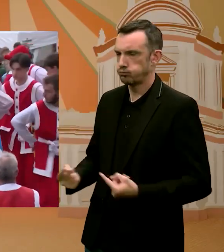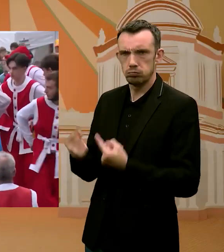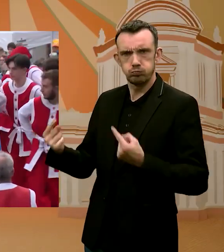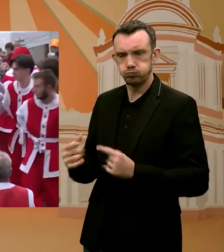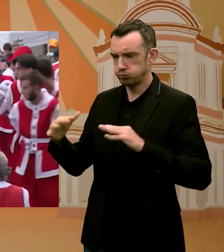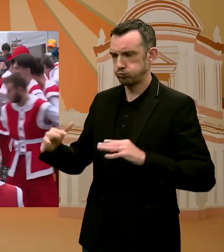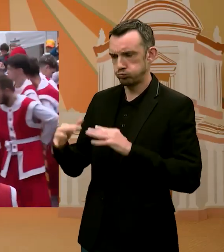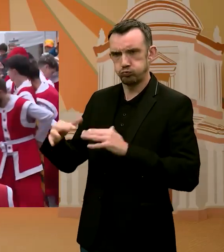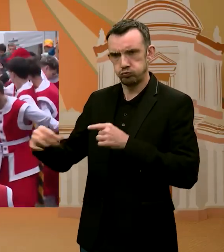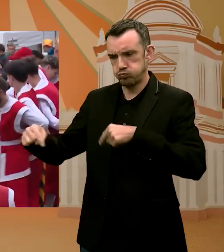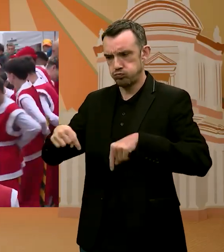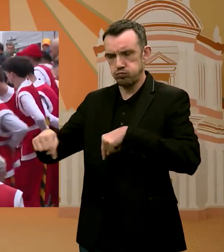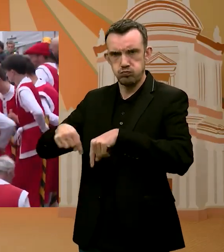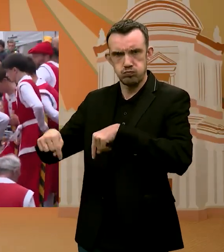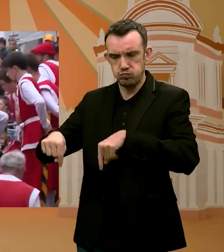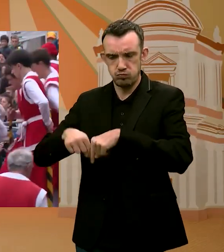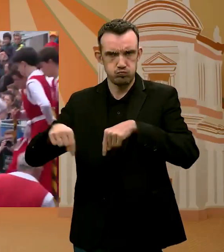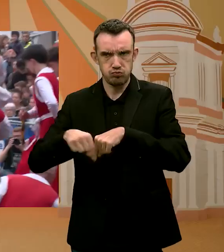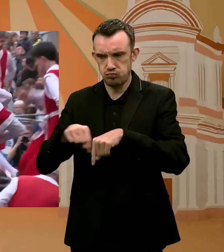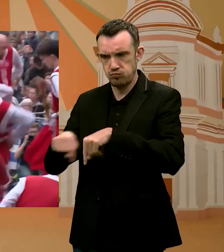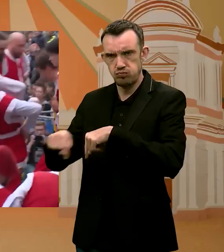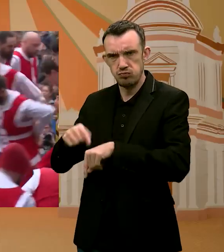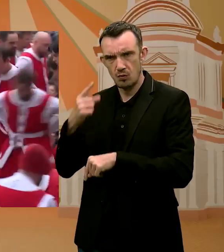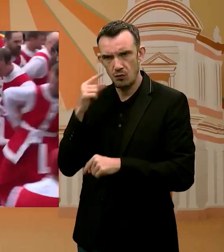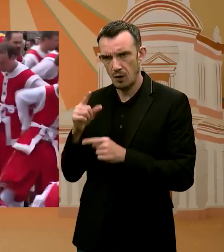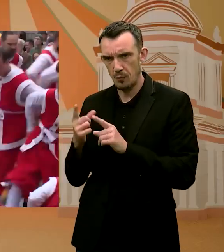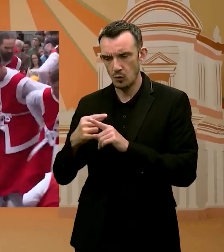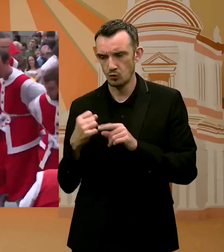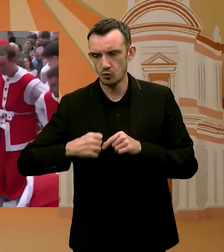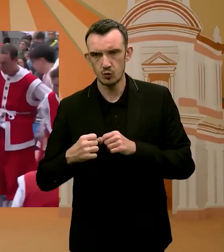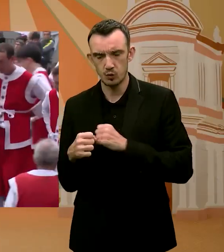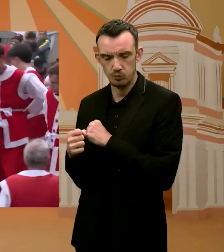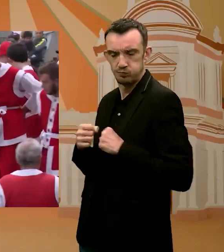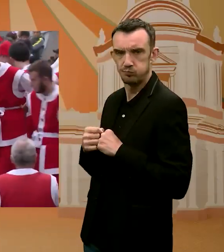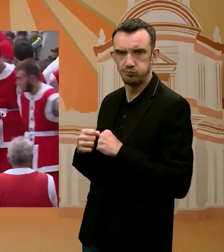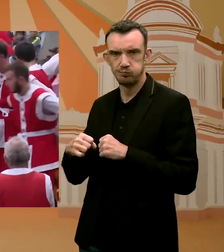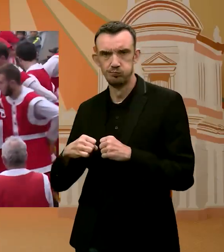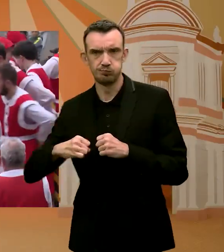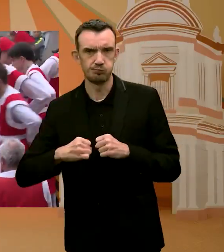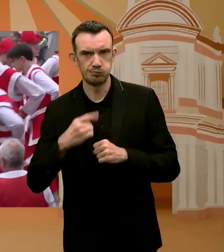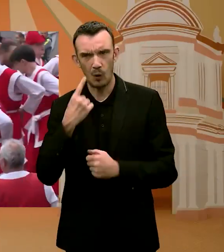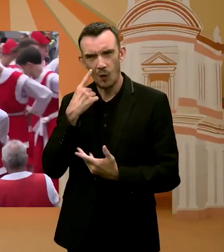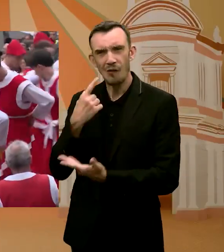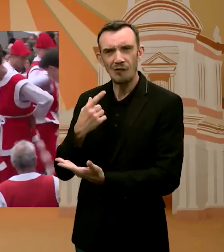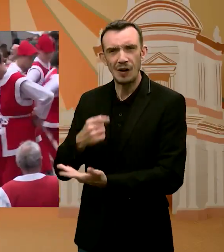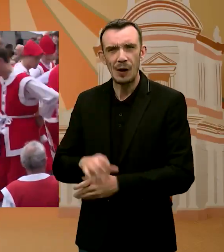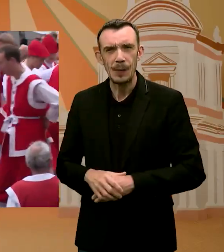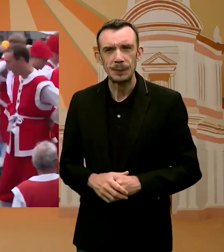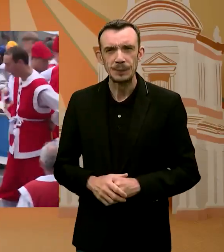là pour le moment, il y a des contacts. Bon, alors il y a pas mal évidemment de techniques pour